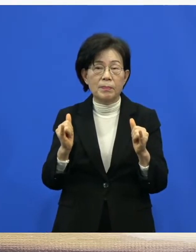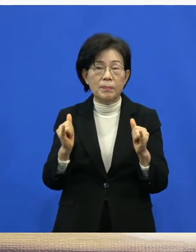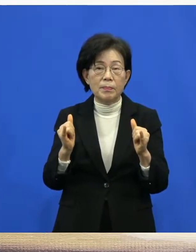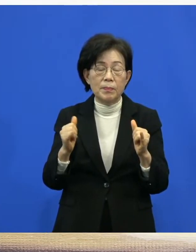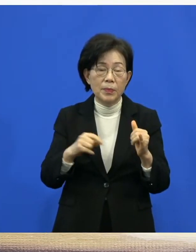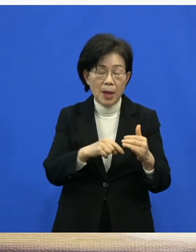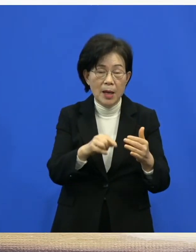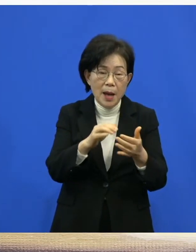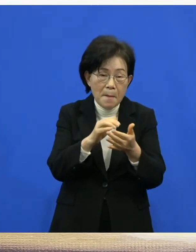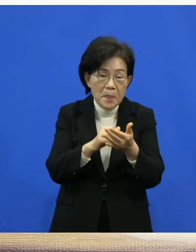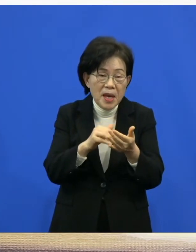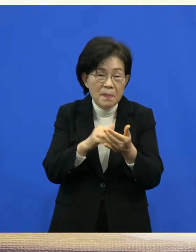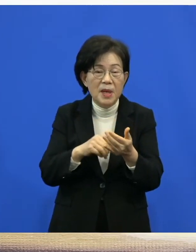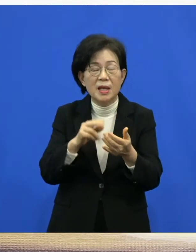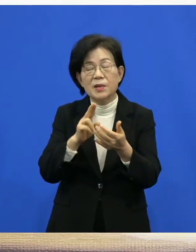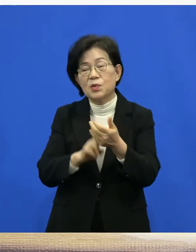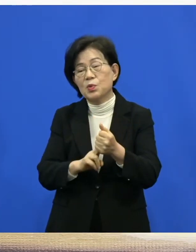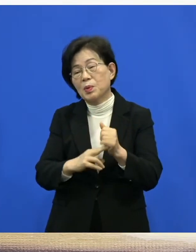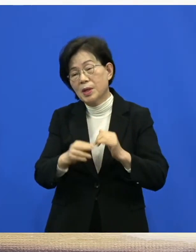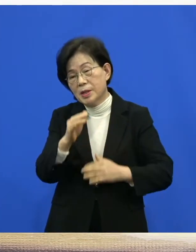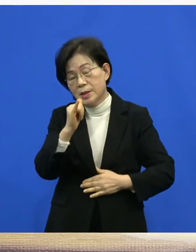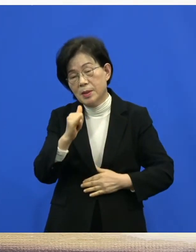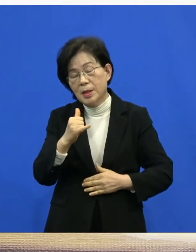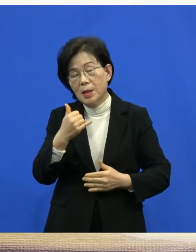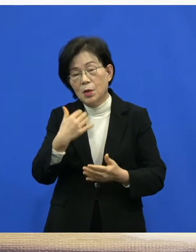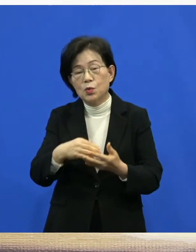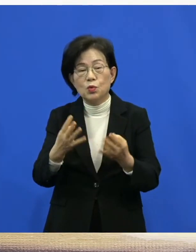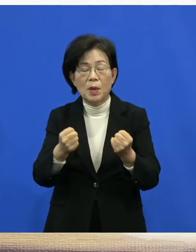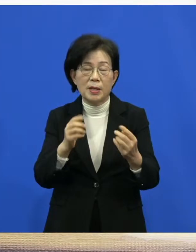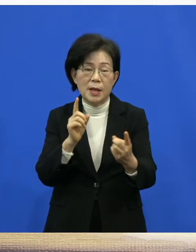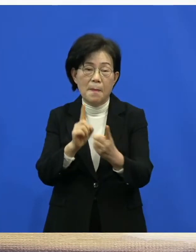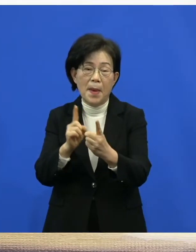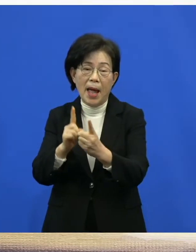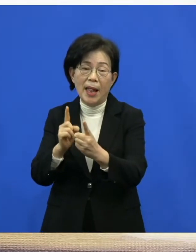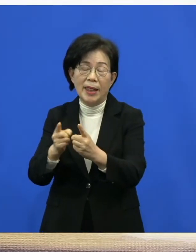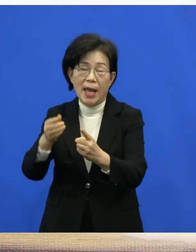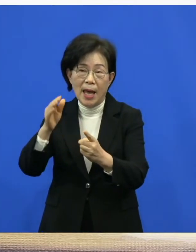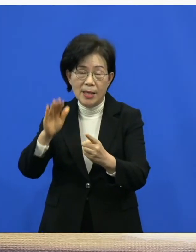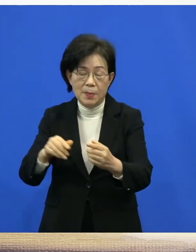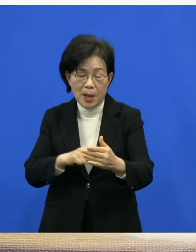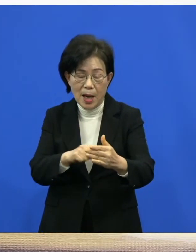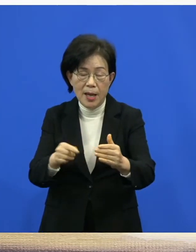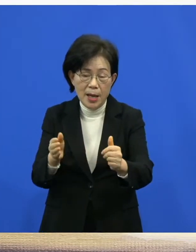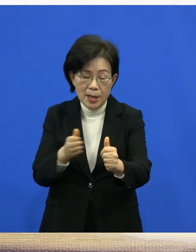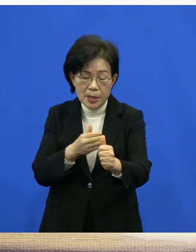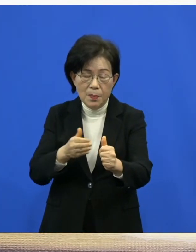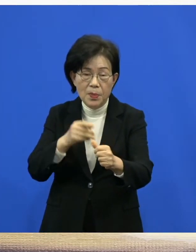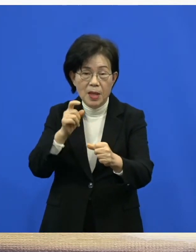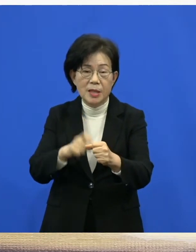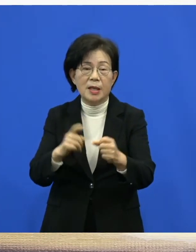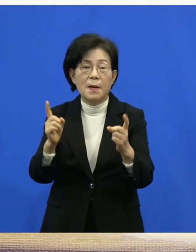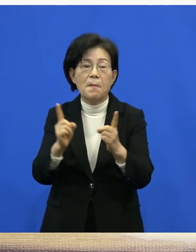그 안에 비밀이 있다는 거죠. 우리는 지금도 수많은 사람들을 만나고 헤어집니다. 그러나 그 안에 섭리적 만남이 있습니다.